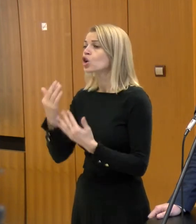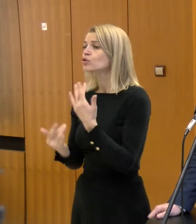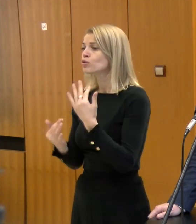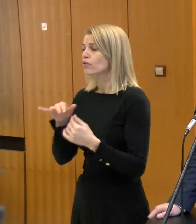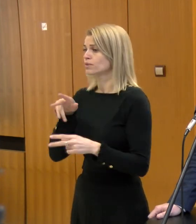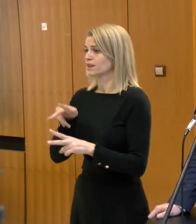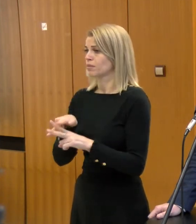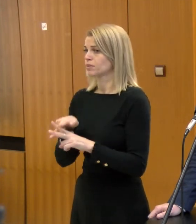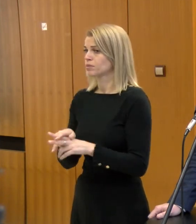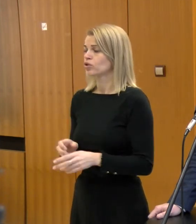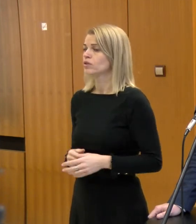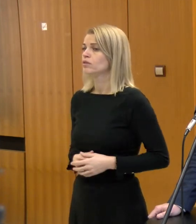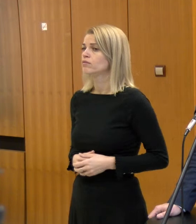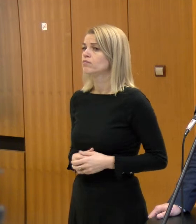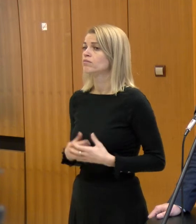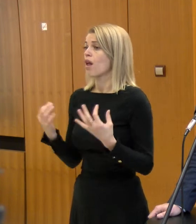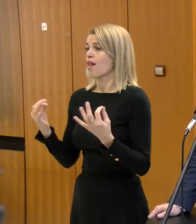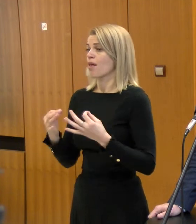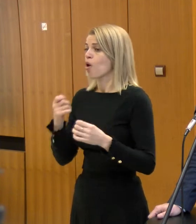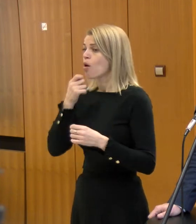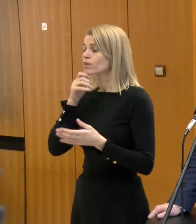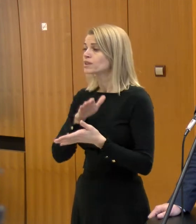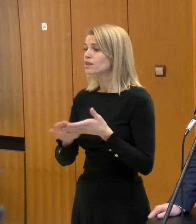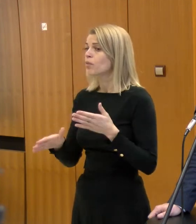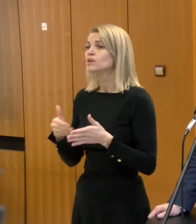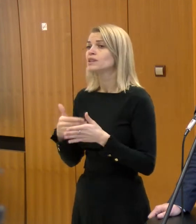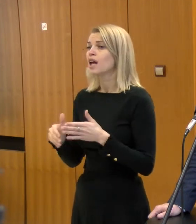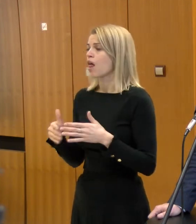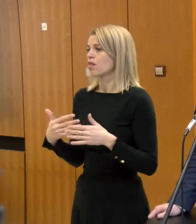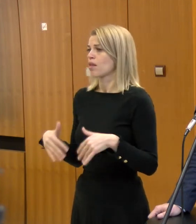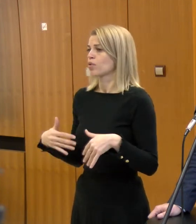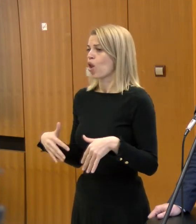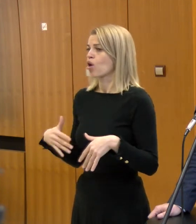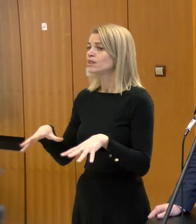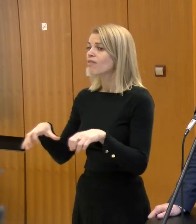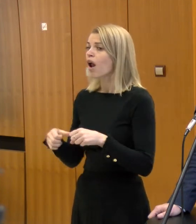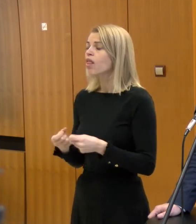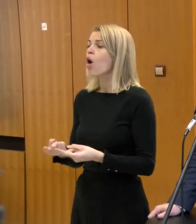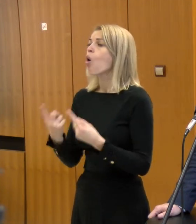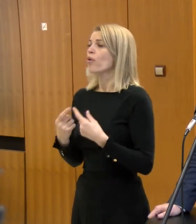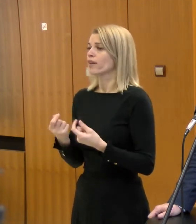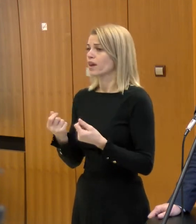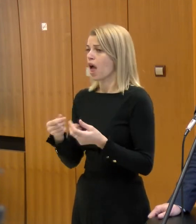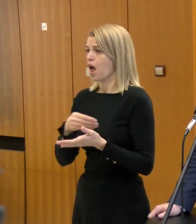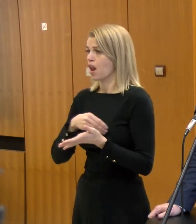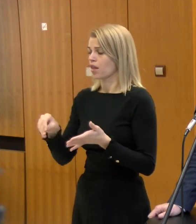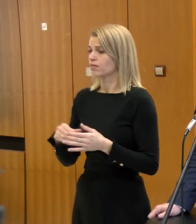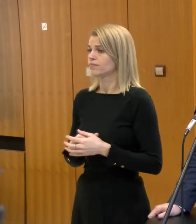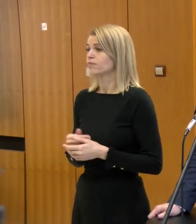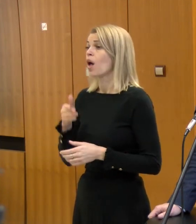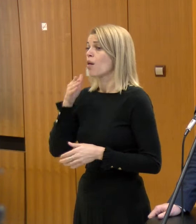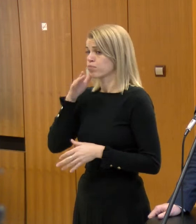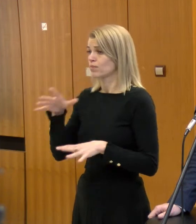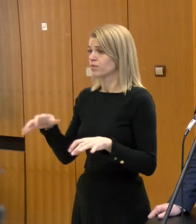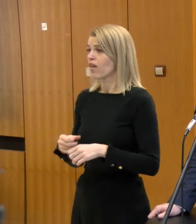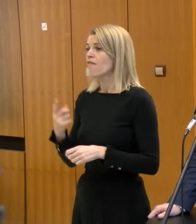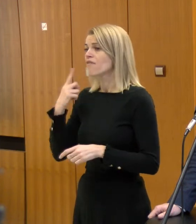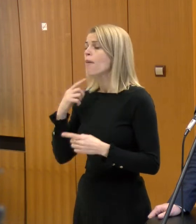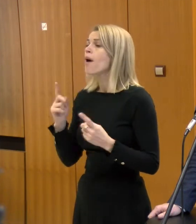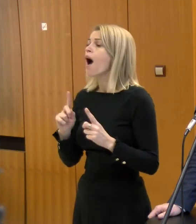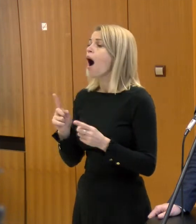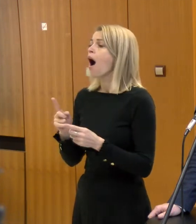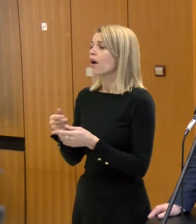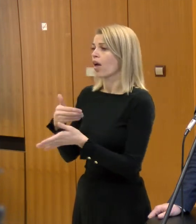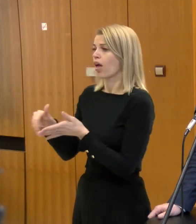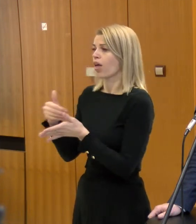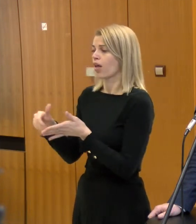to rozpočtovo kryté. ale bude schválený, pretože vieme presne, z čoho to ideme